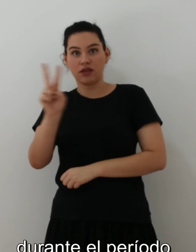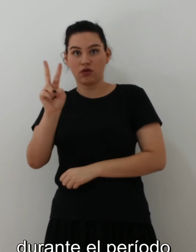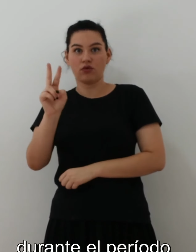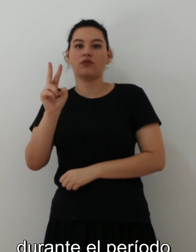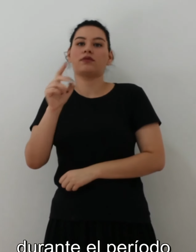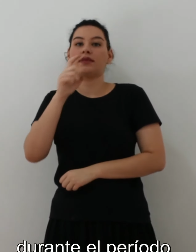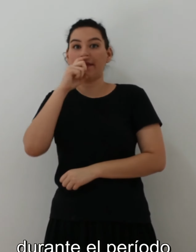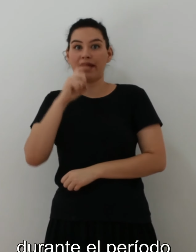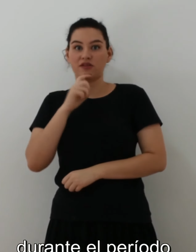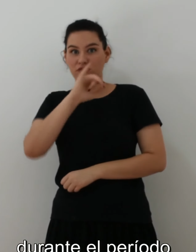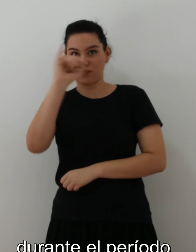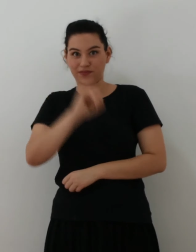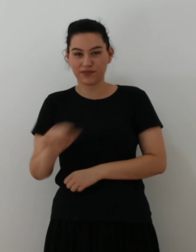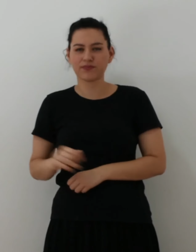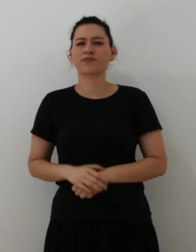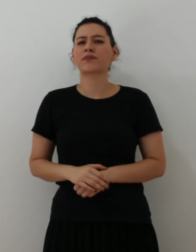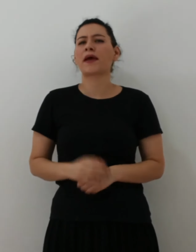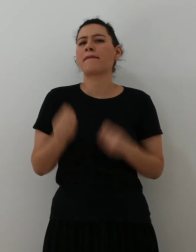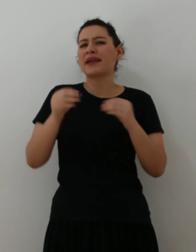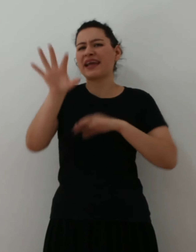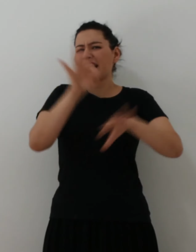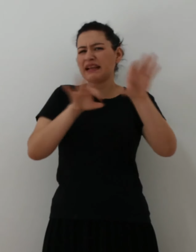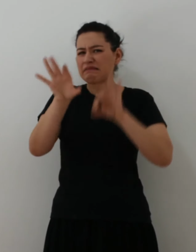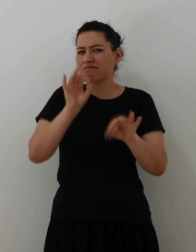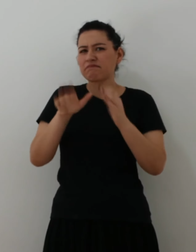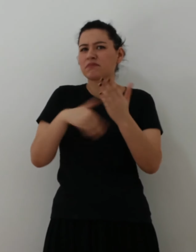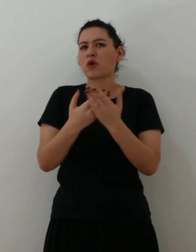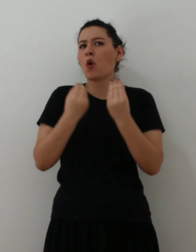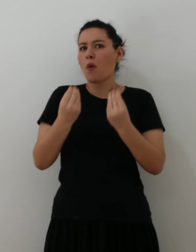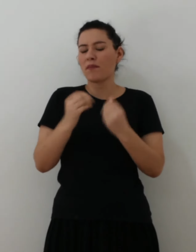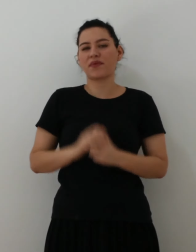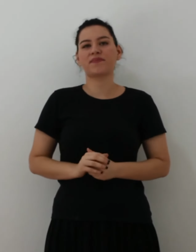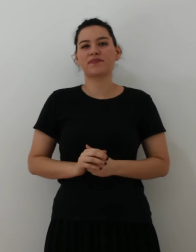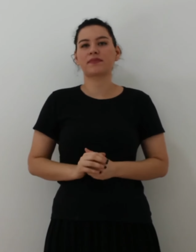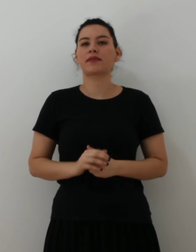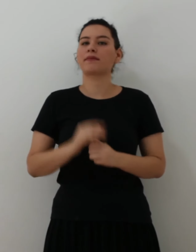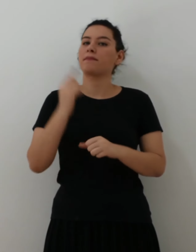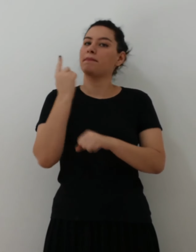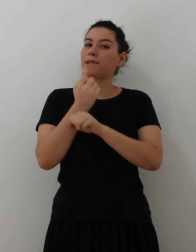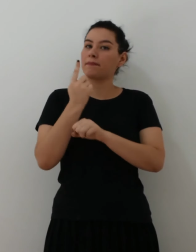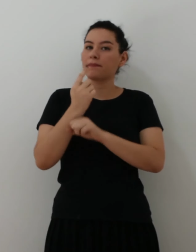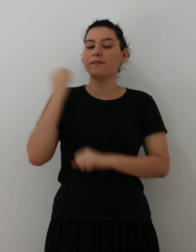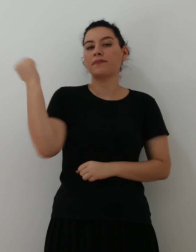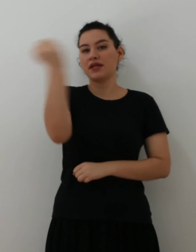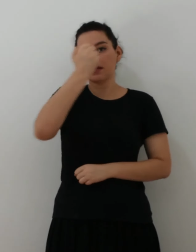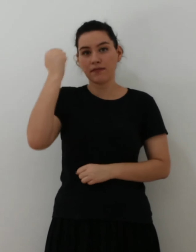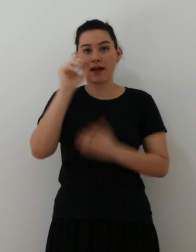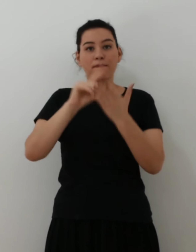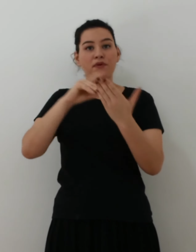Criterios generales de selección para todas las propuestas. Se brindará prioridad a aquellos proyectos que sean